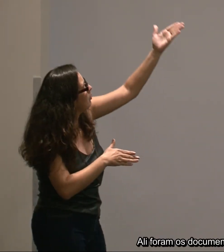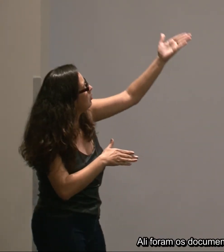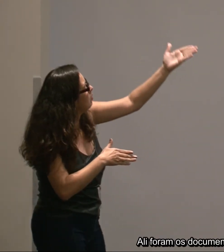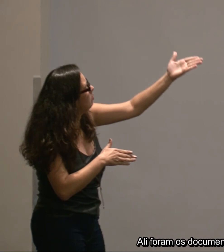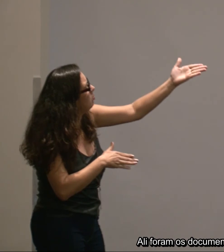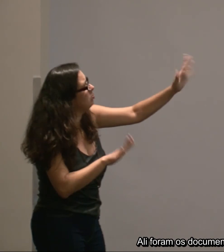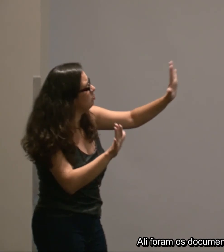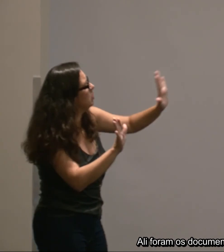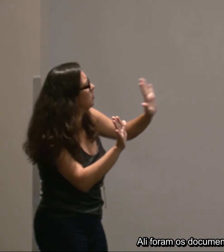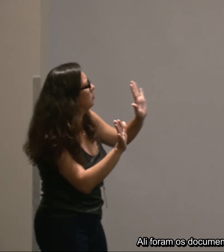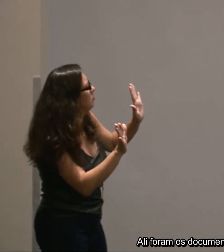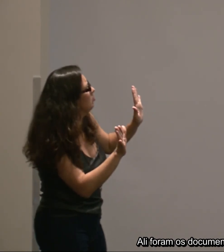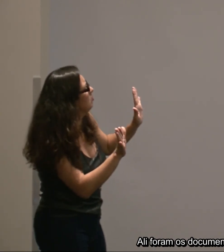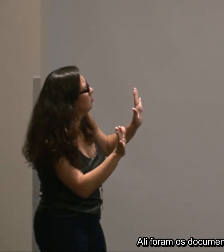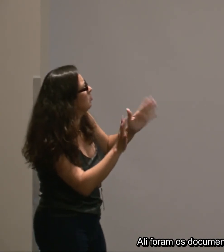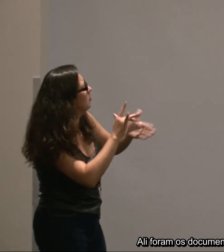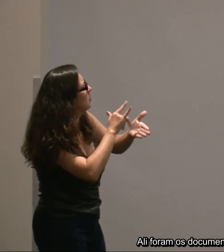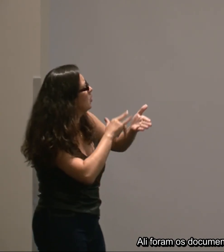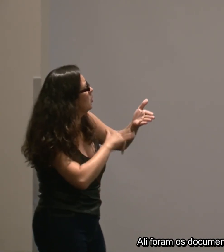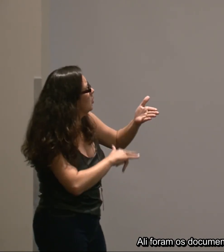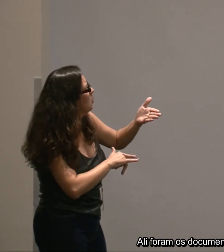ali foram os documentos do congresso